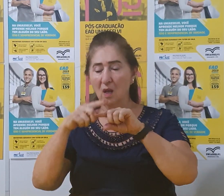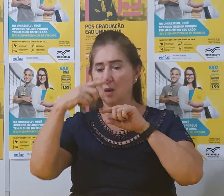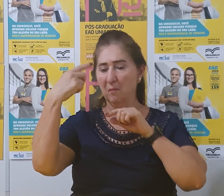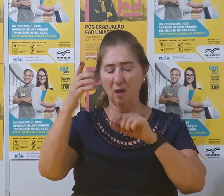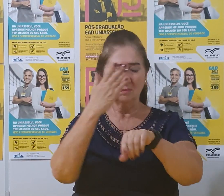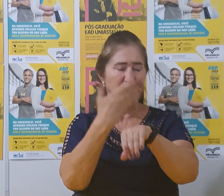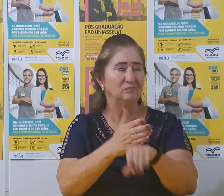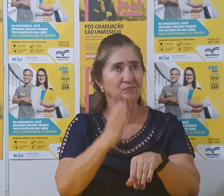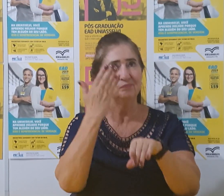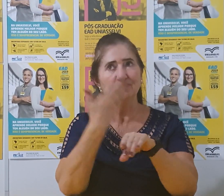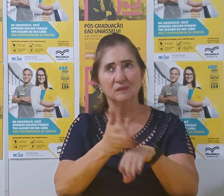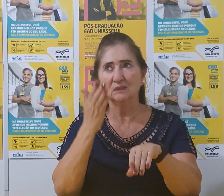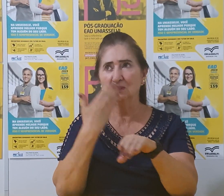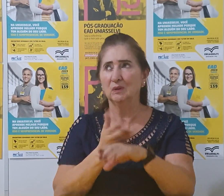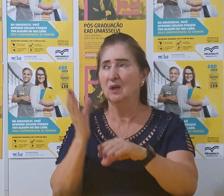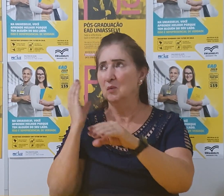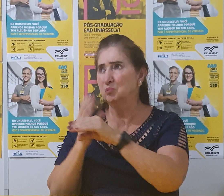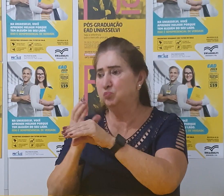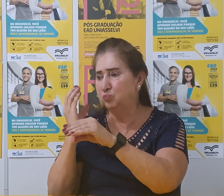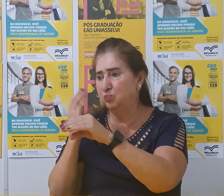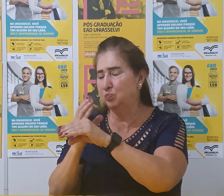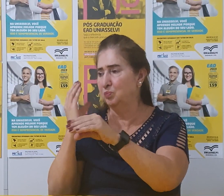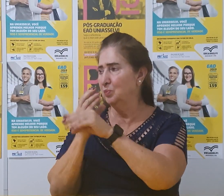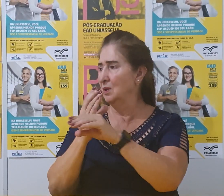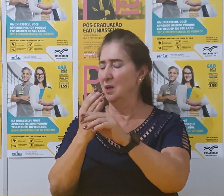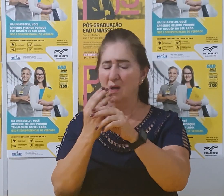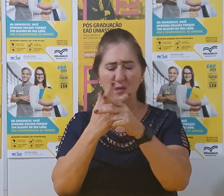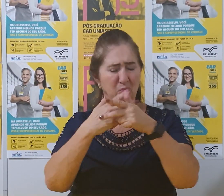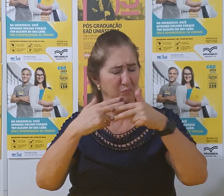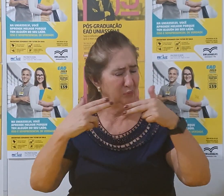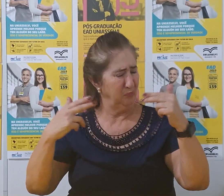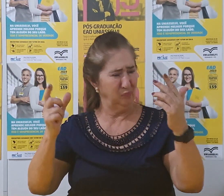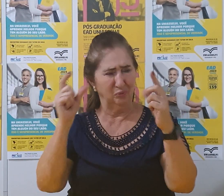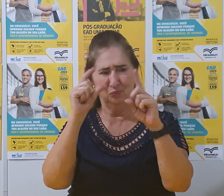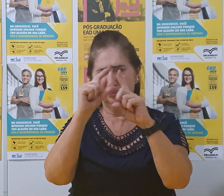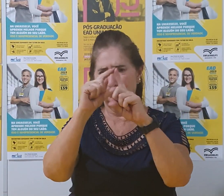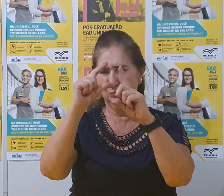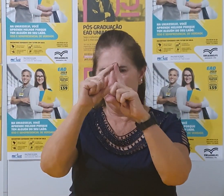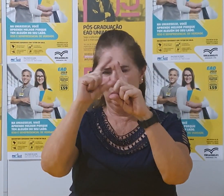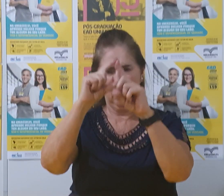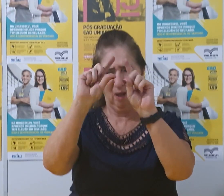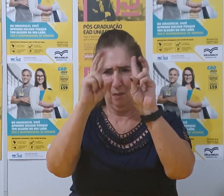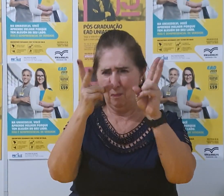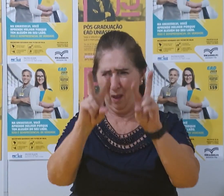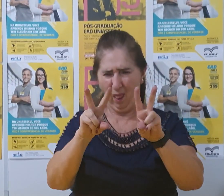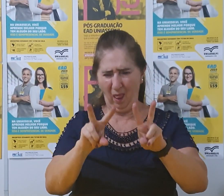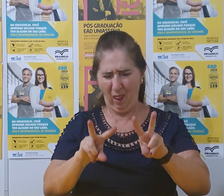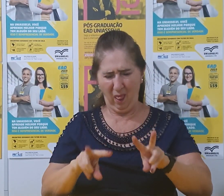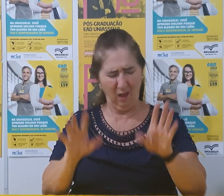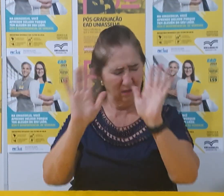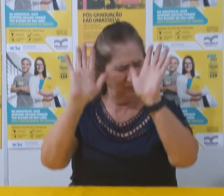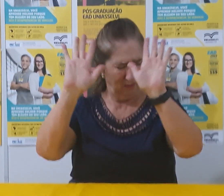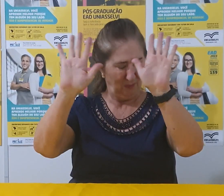são difíceis, porque há muitas palavras que não conhece. Sua maior dificuldade é a escrita e a